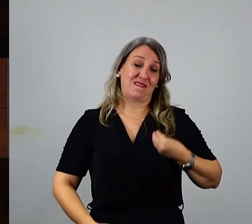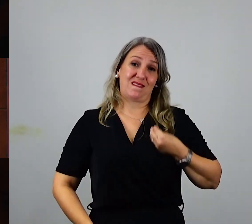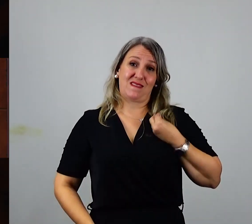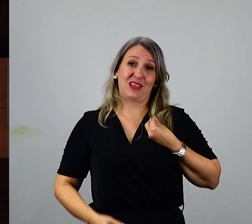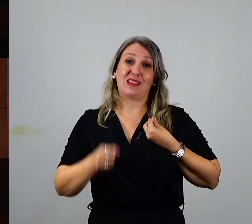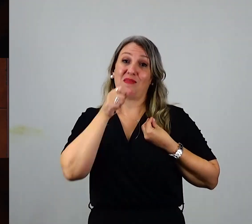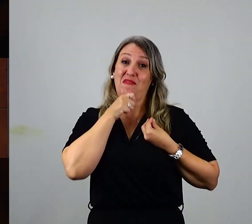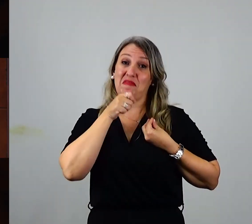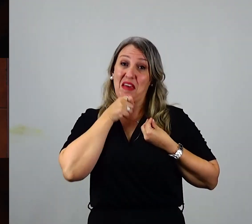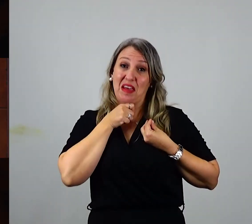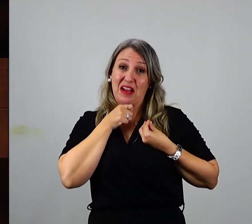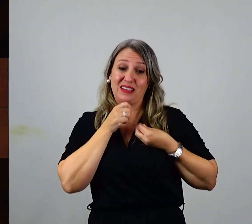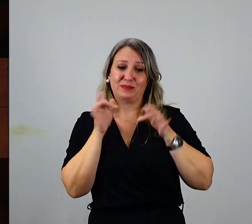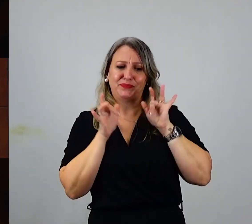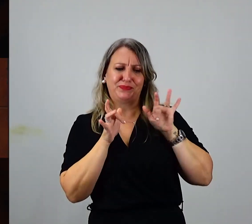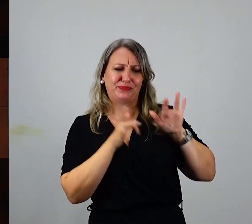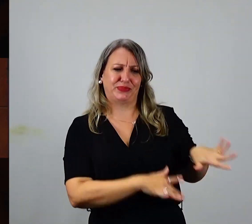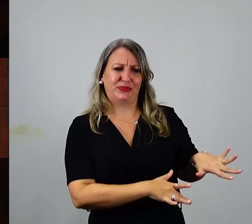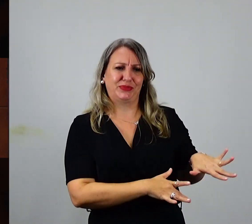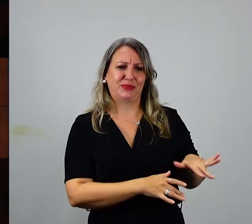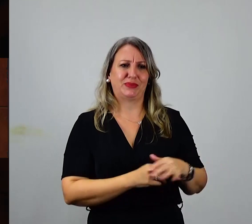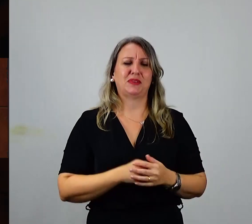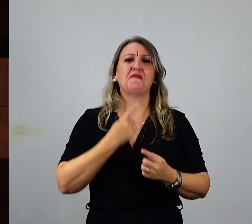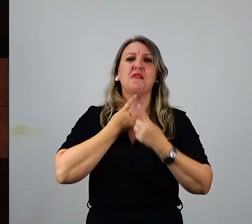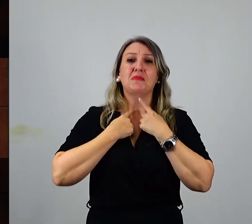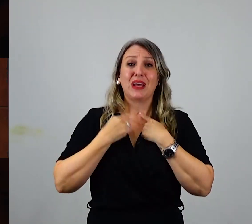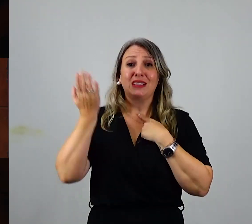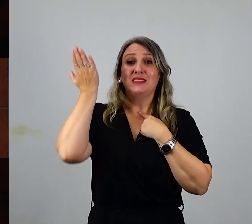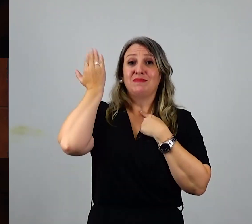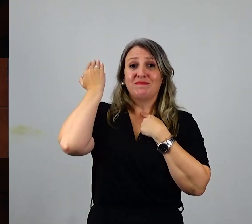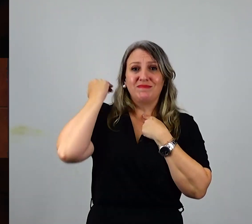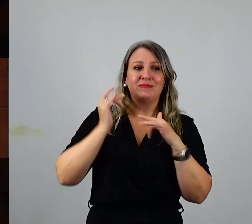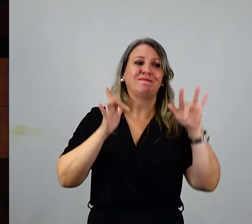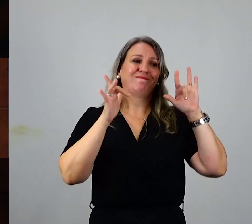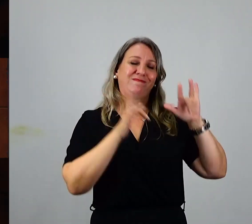E talvez seja difícil, ele fica grudado em você.